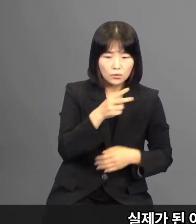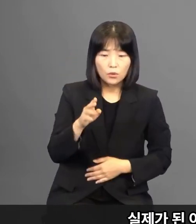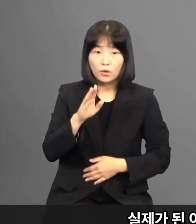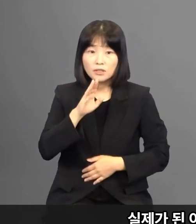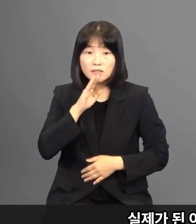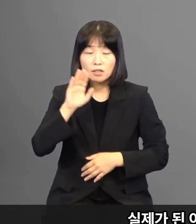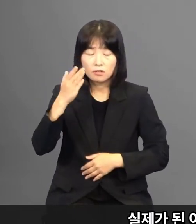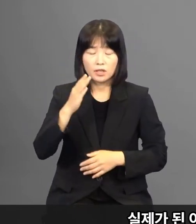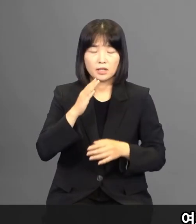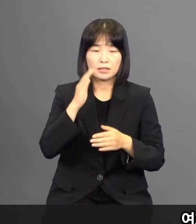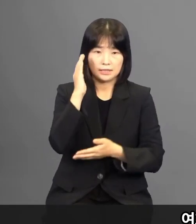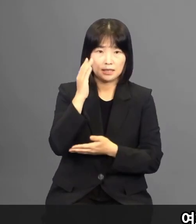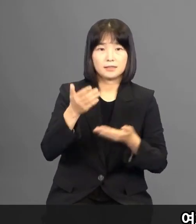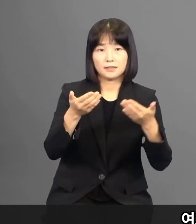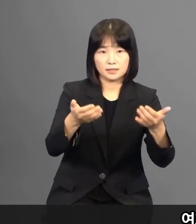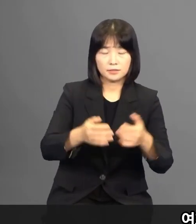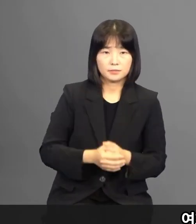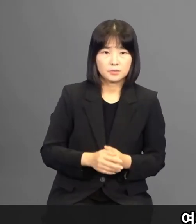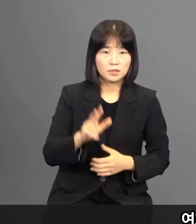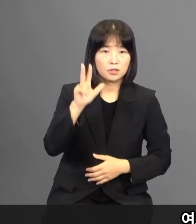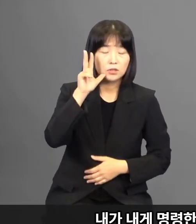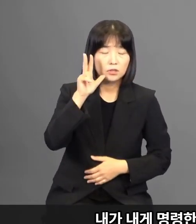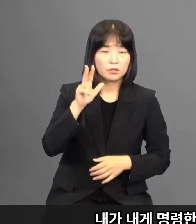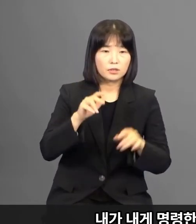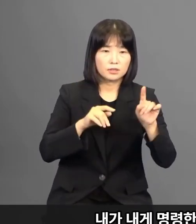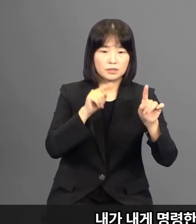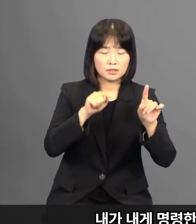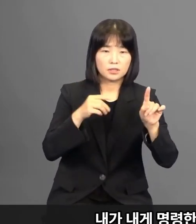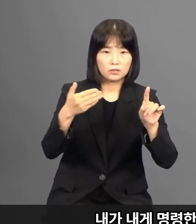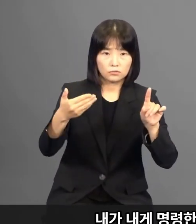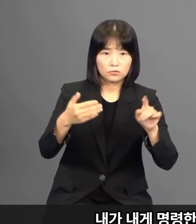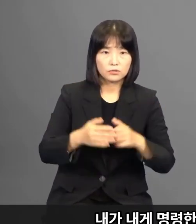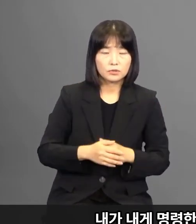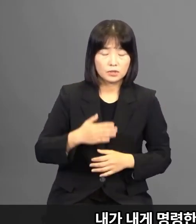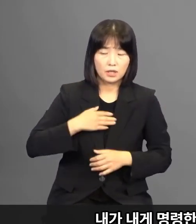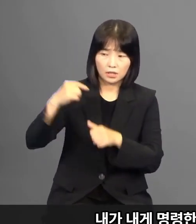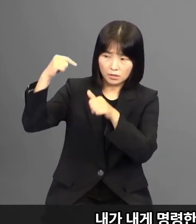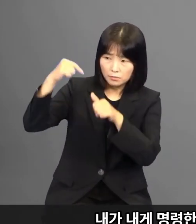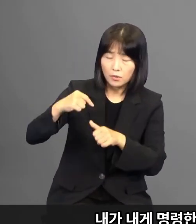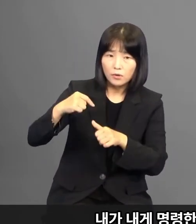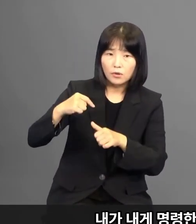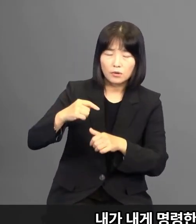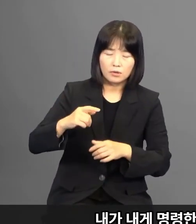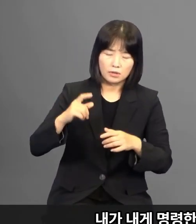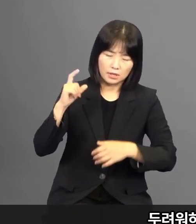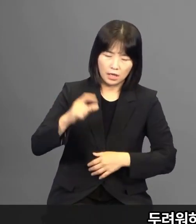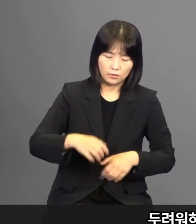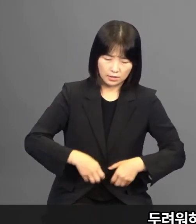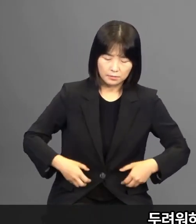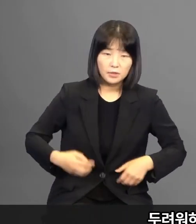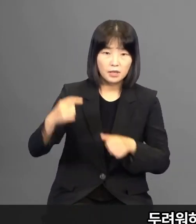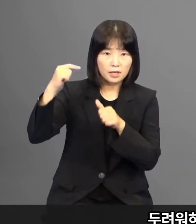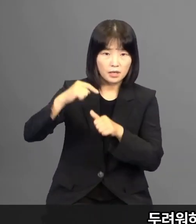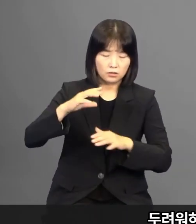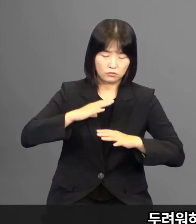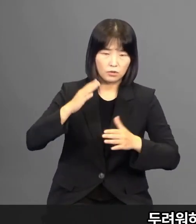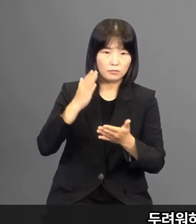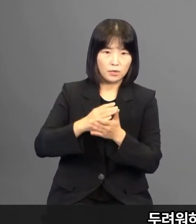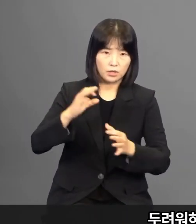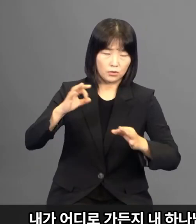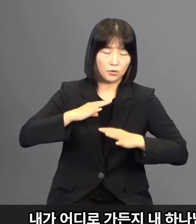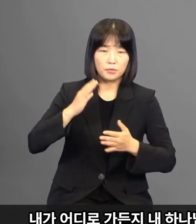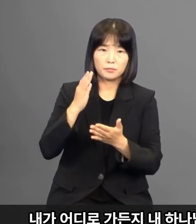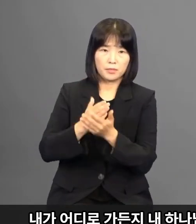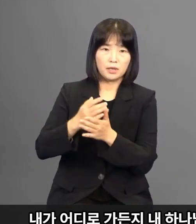나누겠습니다. 여호수아 1장 9절, 내가 내게 명령한 것이 아니냐, 강하고 담대하라, 두려워하지 말며 놀라지